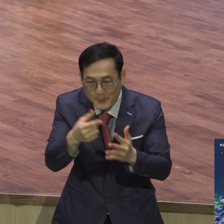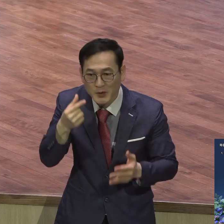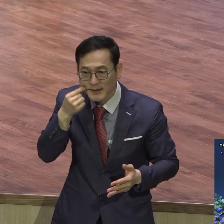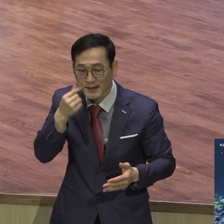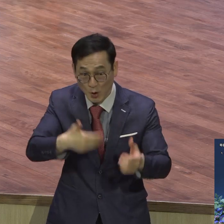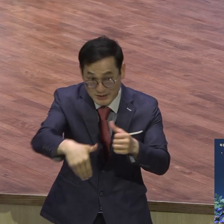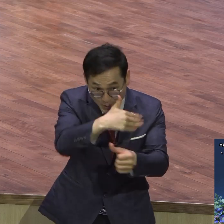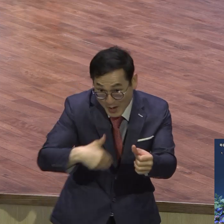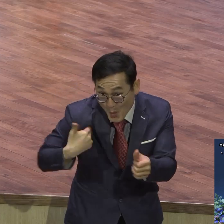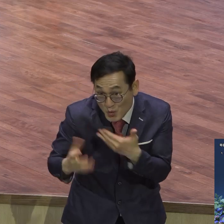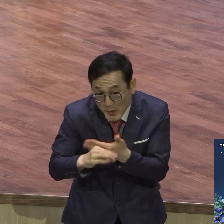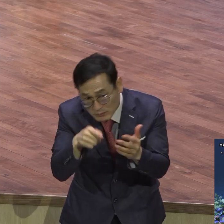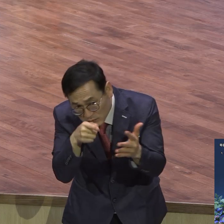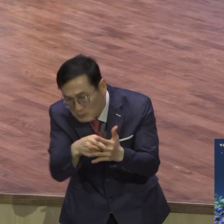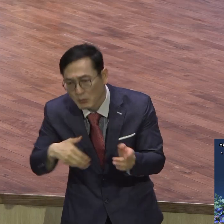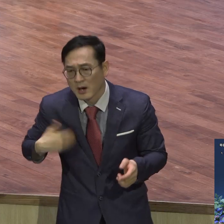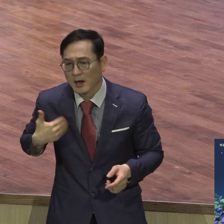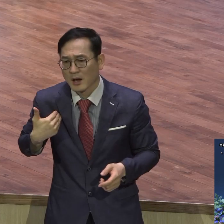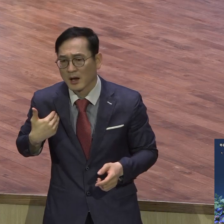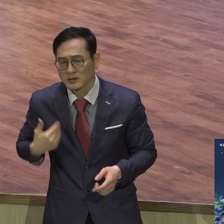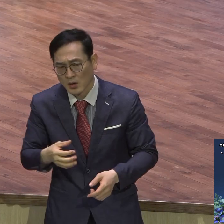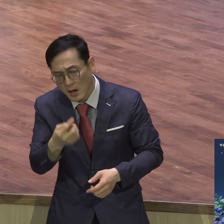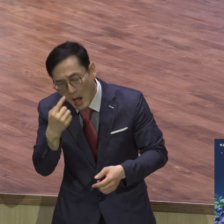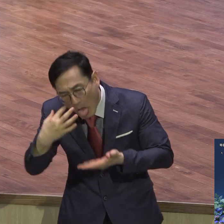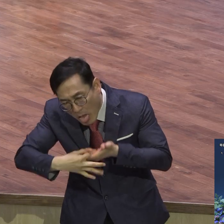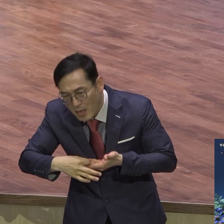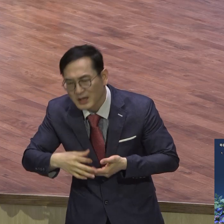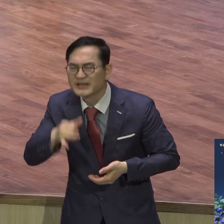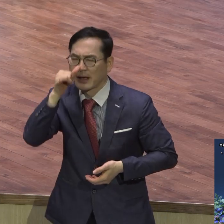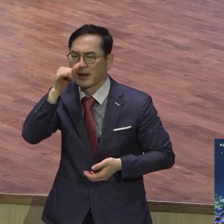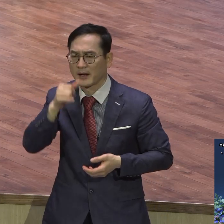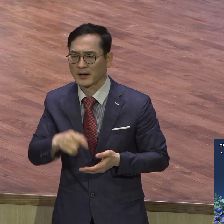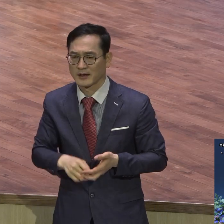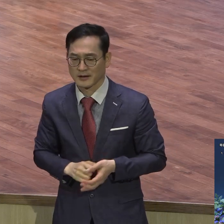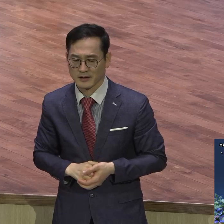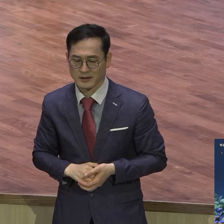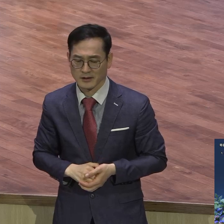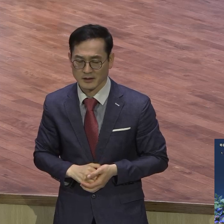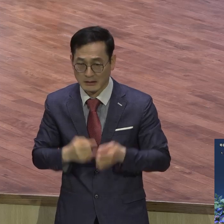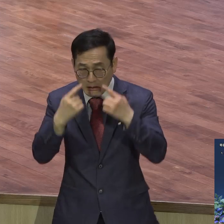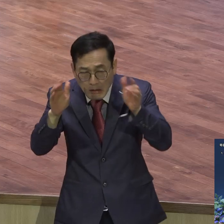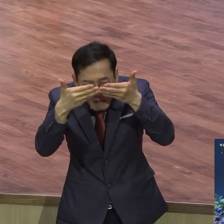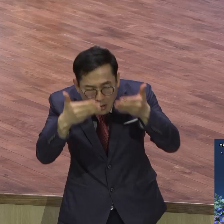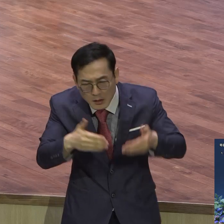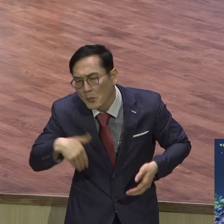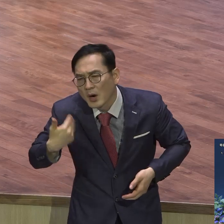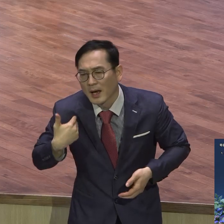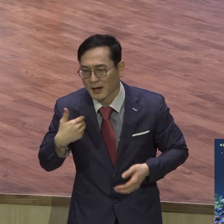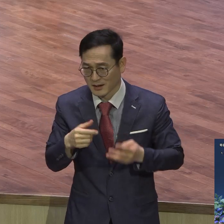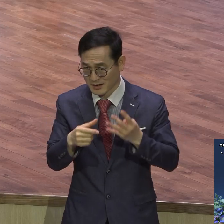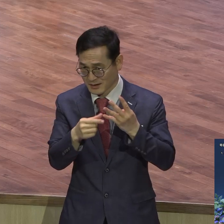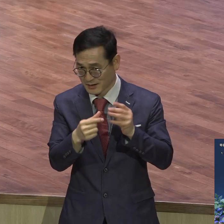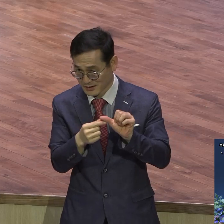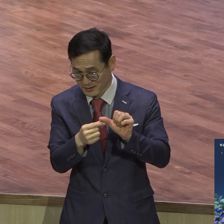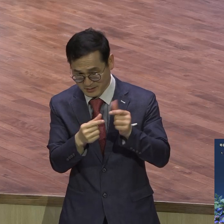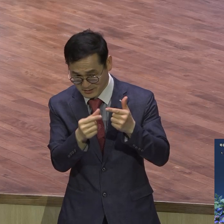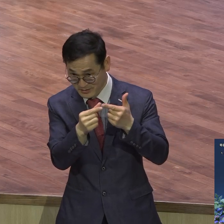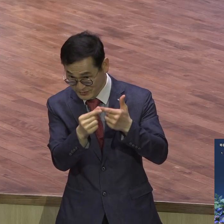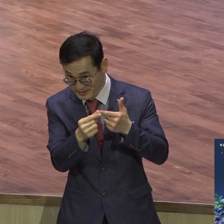다섯째 우리가 보지 못하는 부분이 있다 여섯째 우리에게 편견이 있고 시야가 흐릴 수 있다 일곱째 우리는